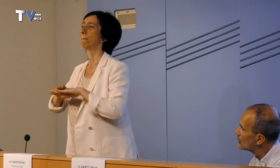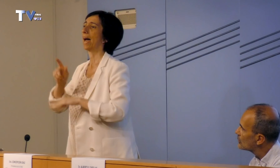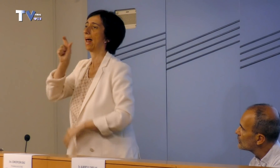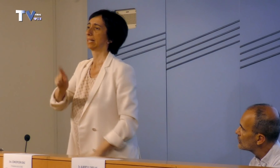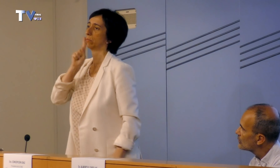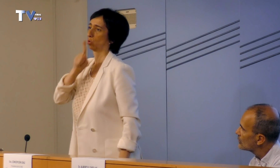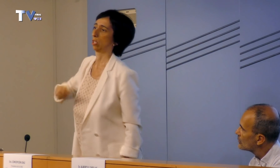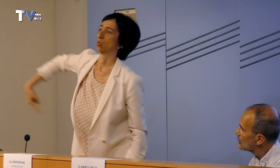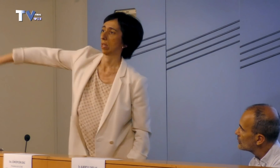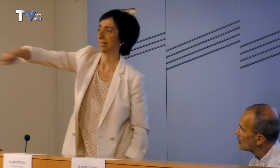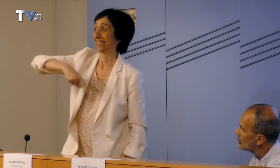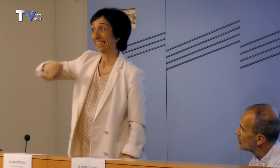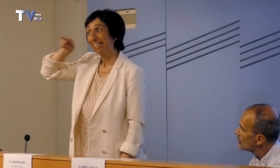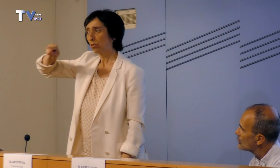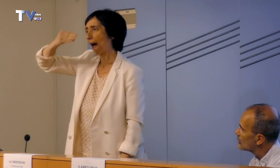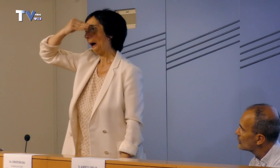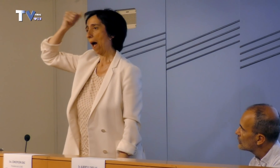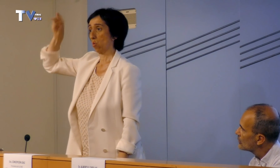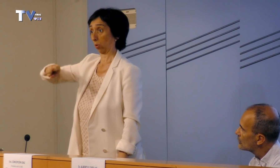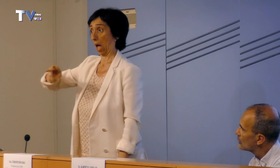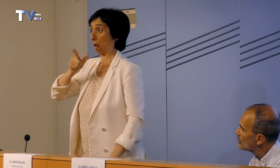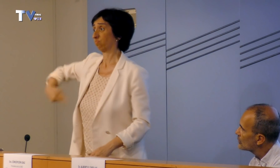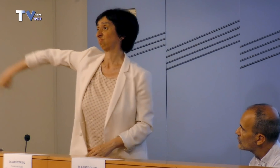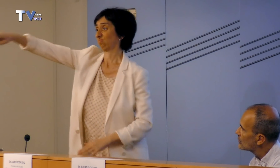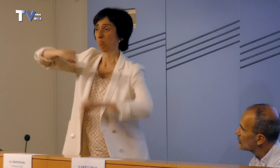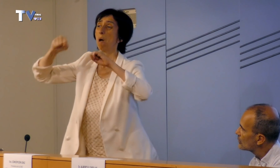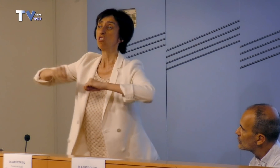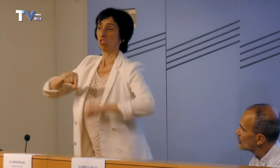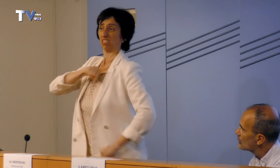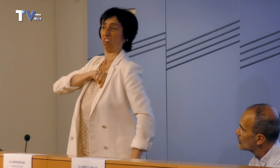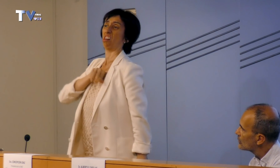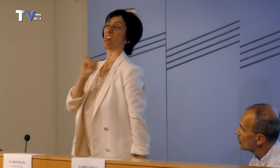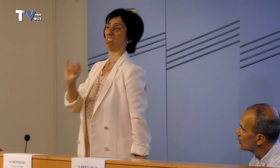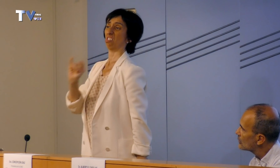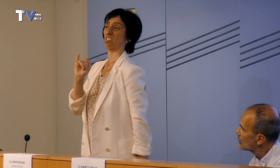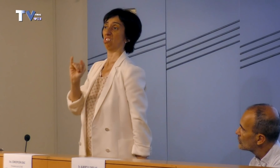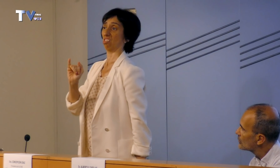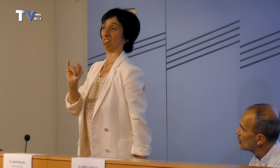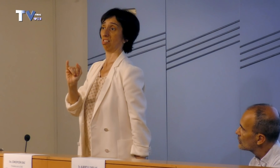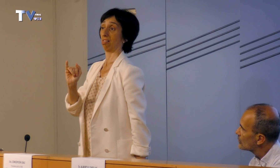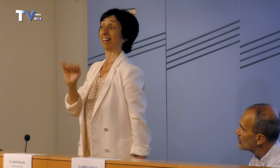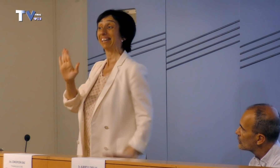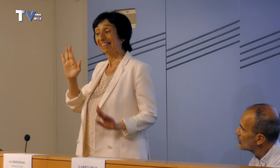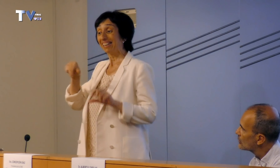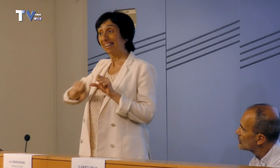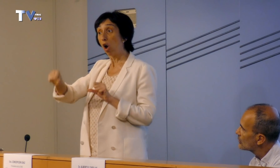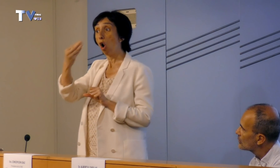federació, per a què serveix? Serveix per a tots nosaltres, i això no ho hem d'oblidar mai. La gent gran ho té molt identificat, se sent